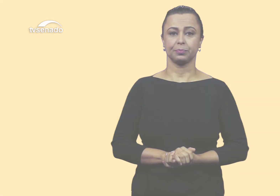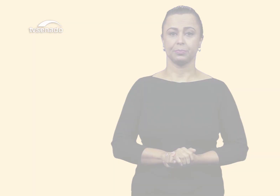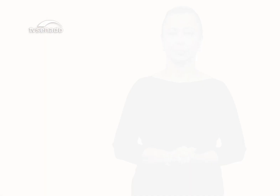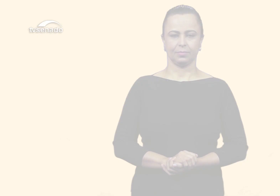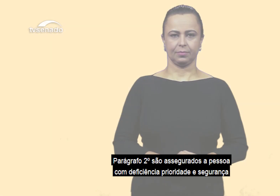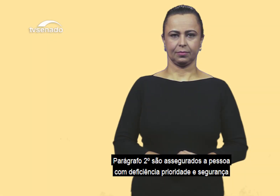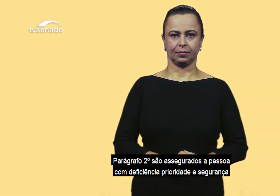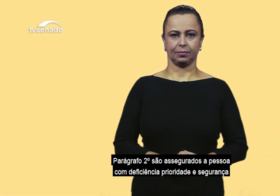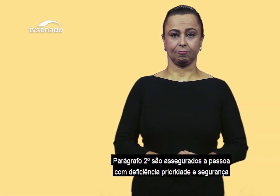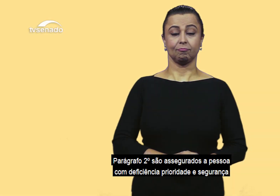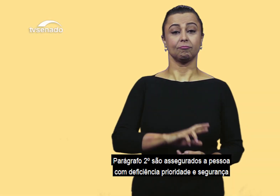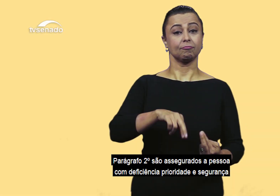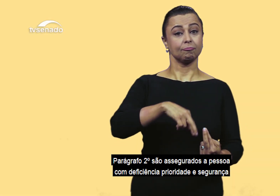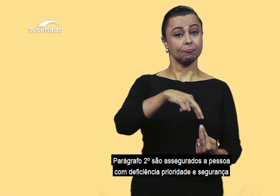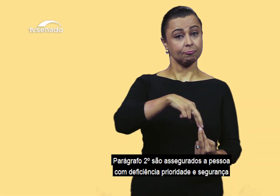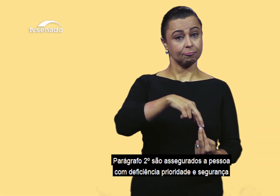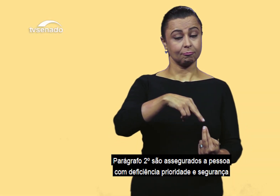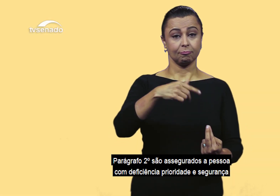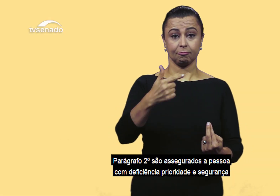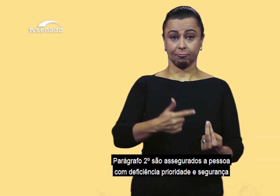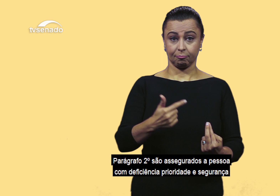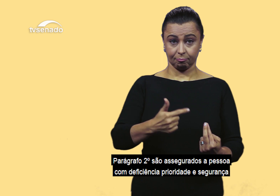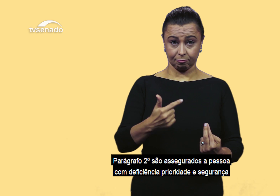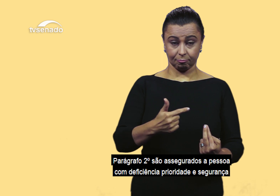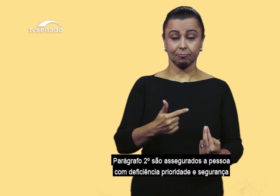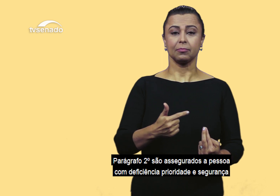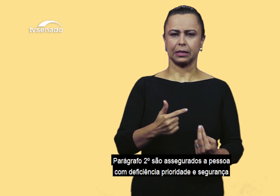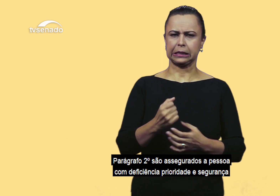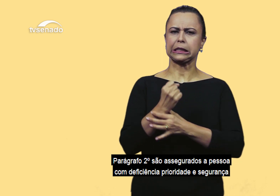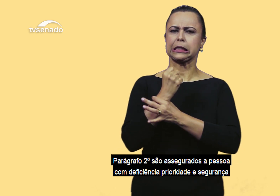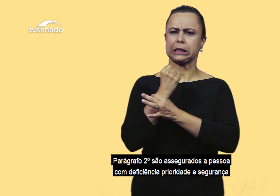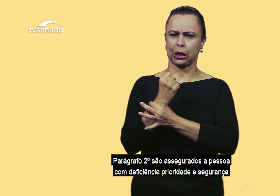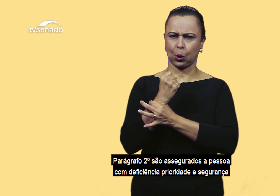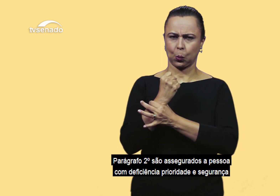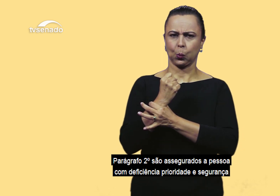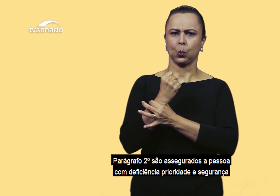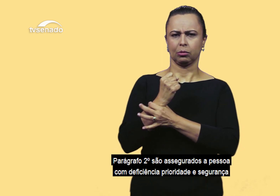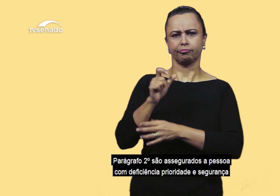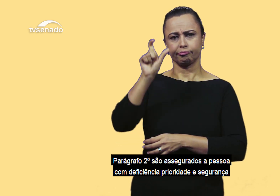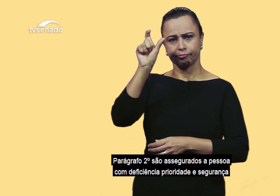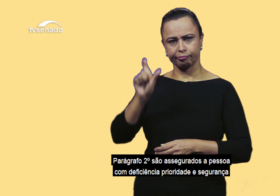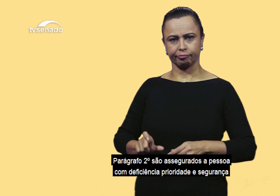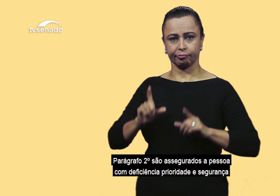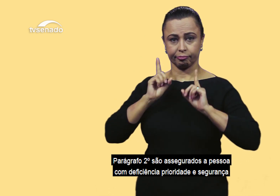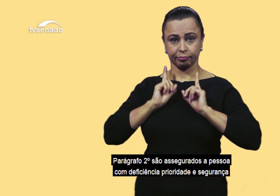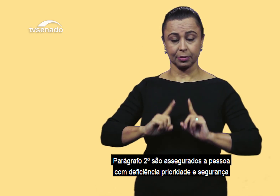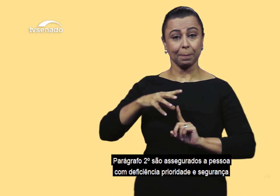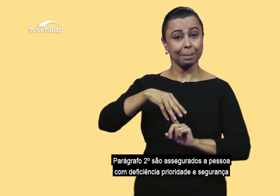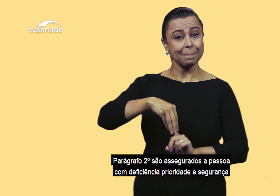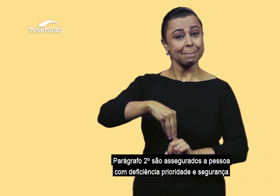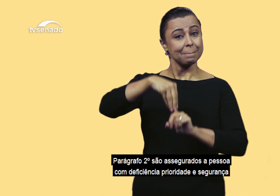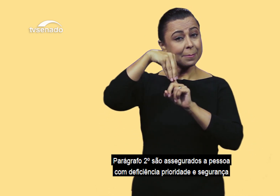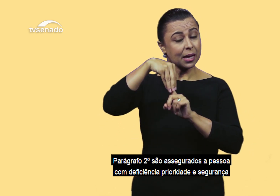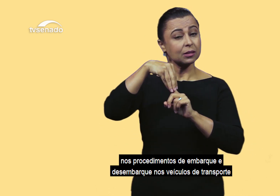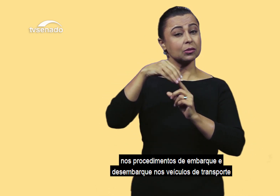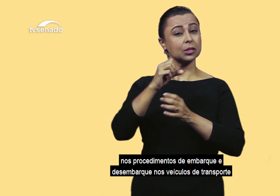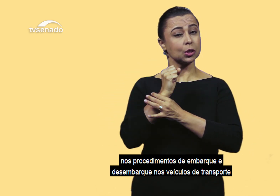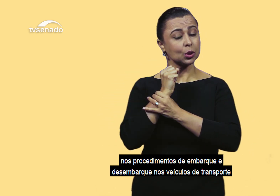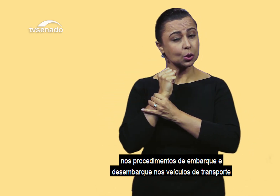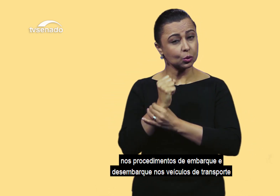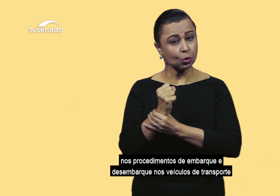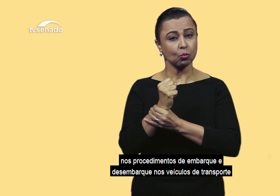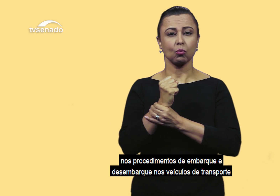Parágrafo 2º São asseguradas à pessoa com deficiência prioridade e segurança